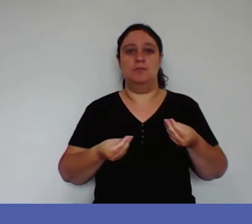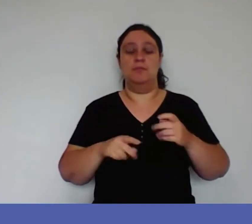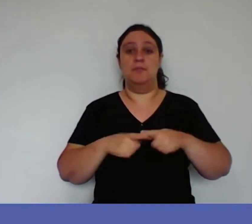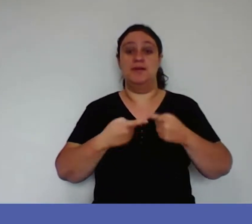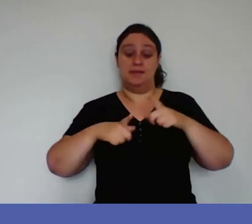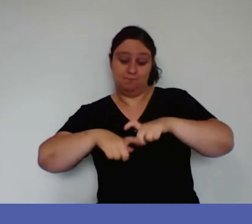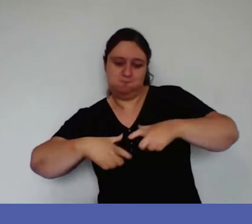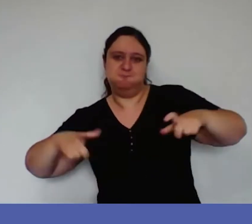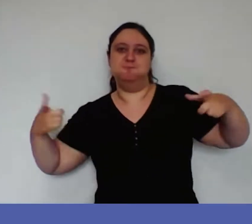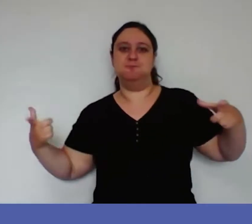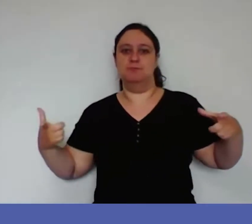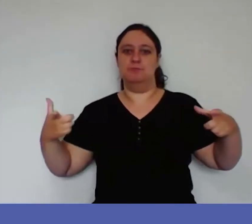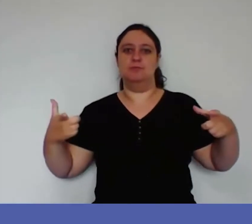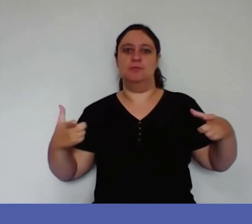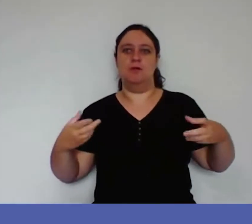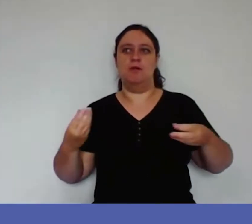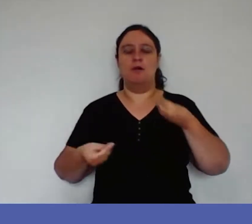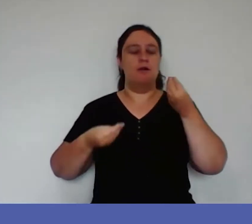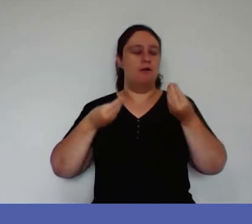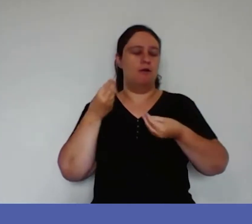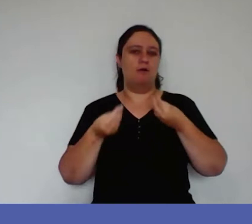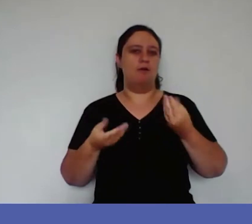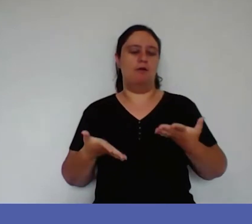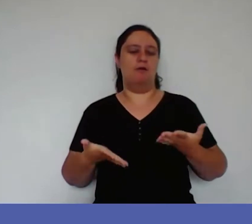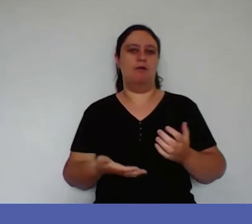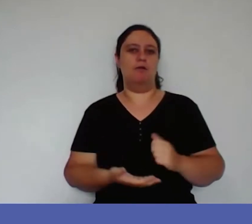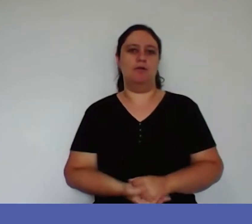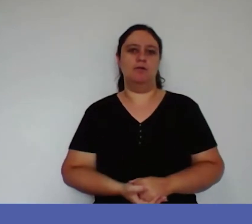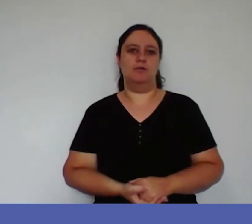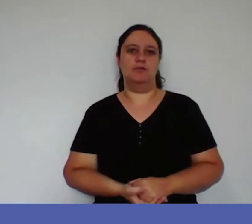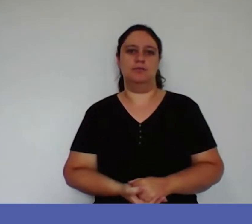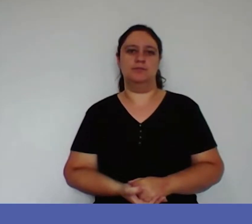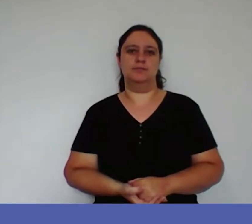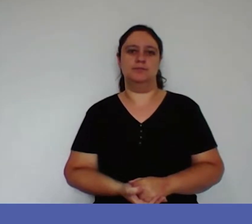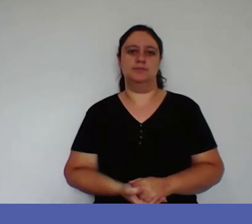um só princípio. Qual é o princípio?